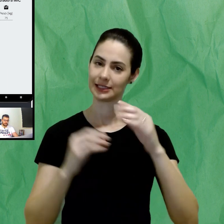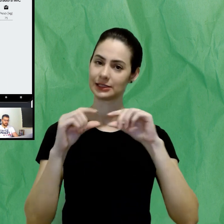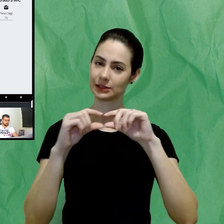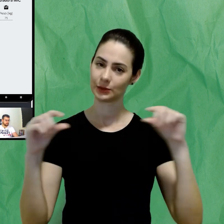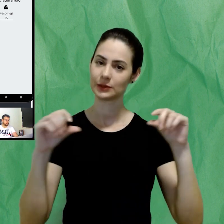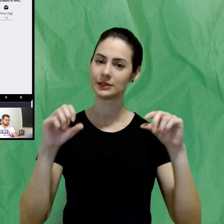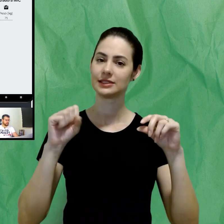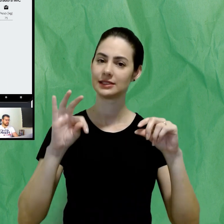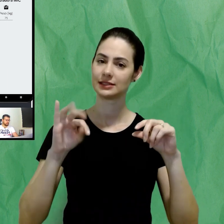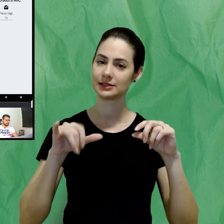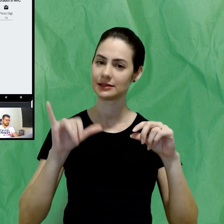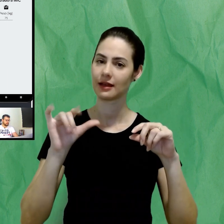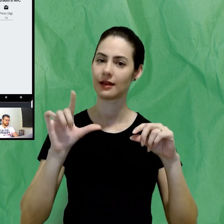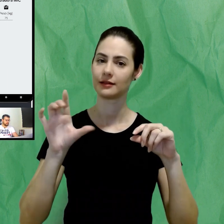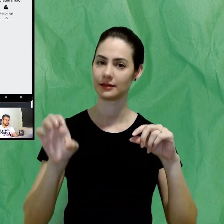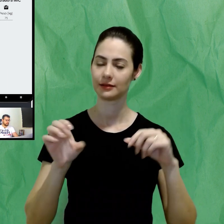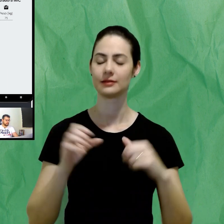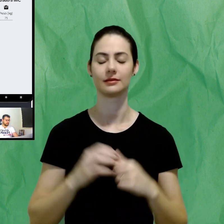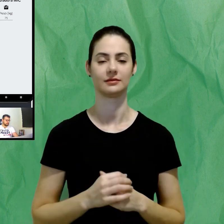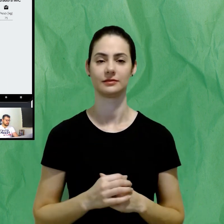style,